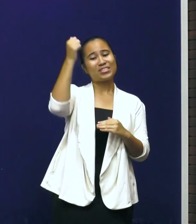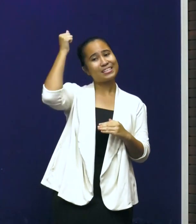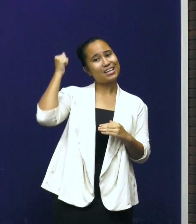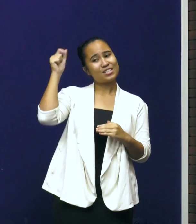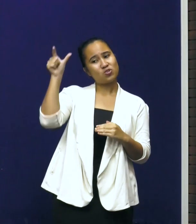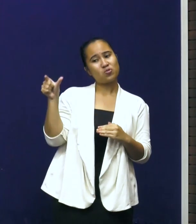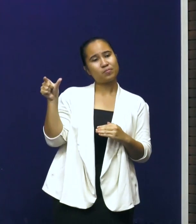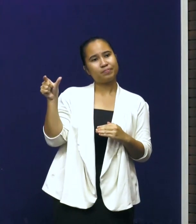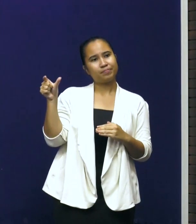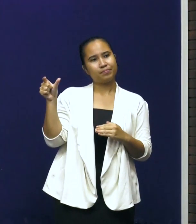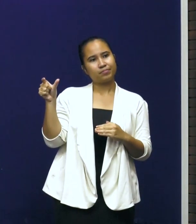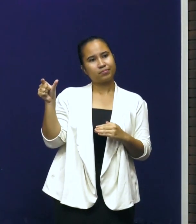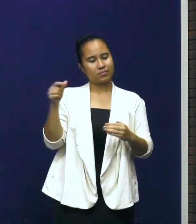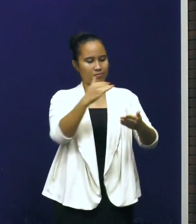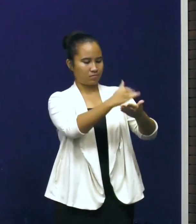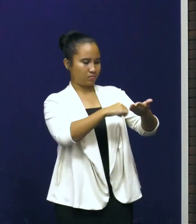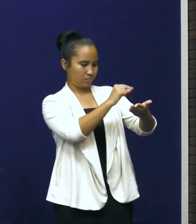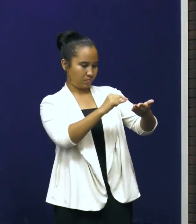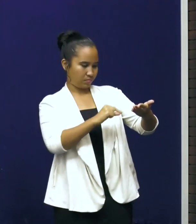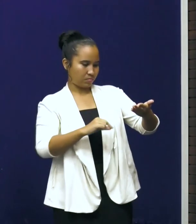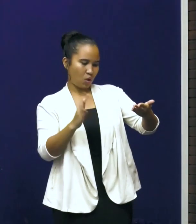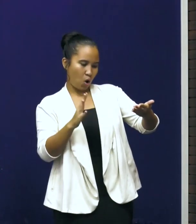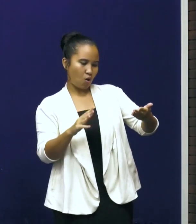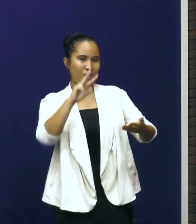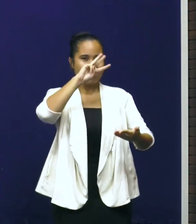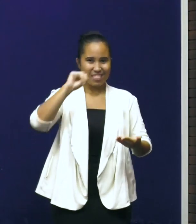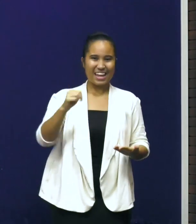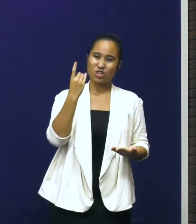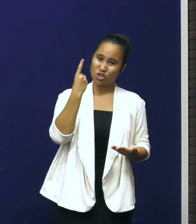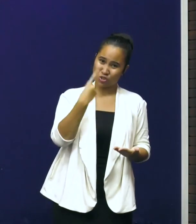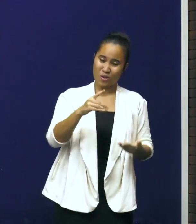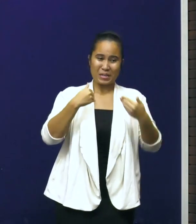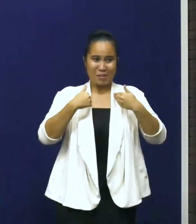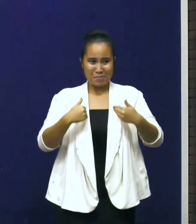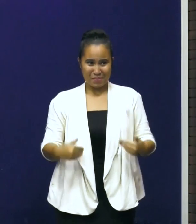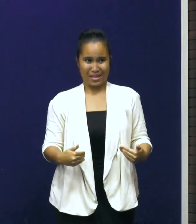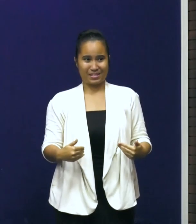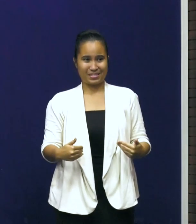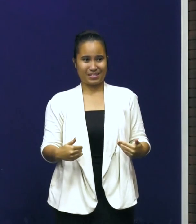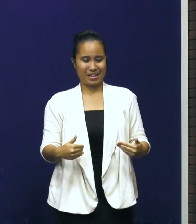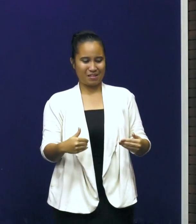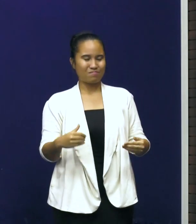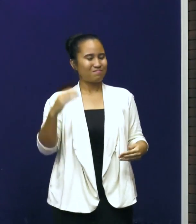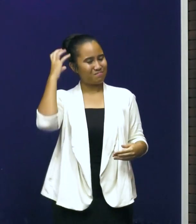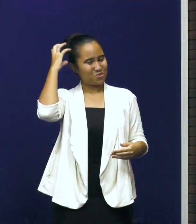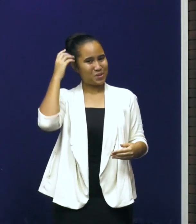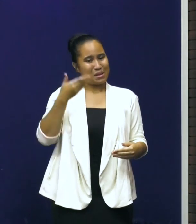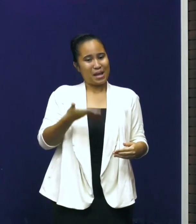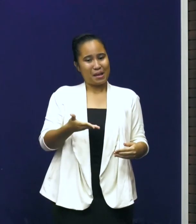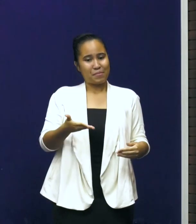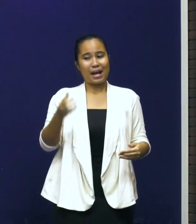Een initiële assessment geeft aan dat ongeveer 30.000 mensen indirect getroffen zullen worden wanneer de casinos zullen sluiten.